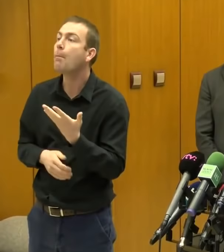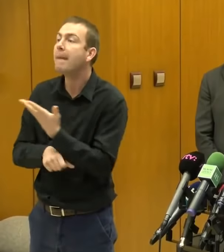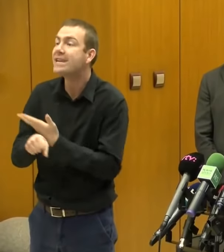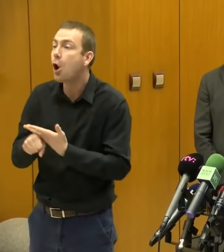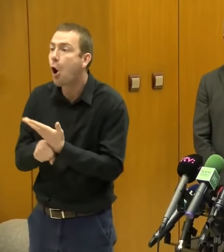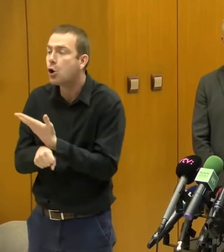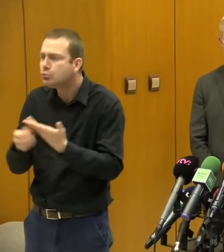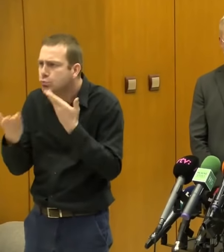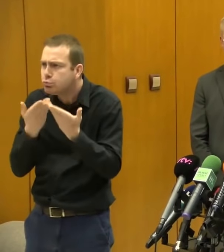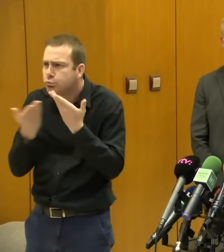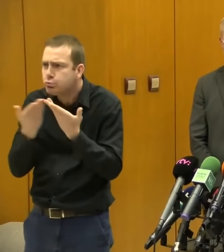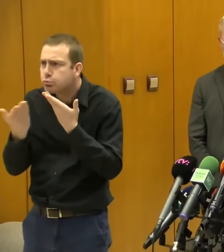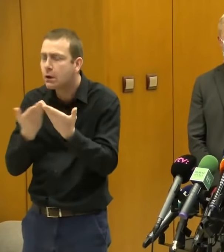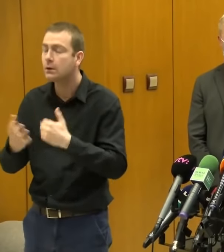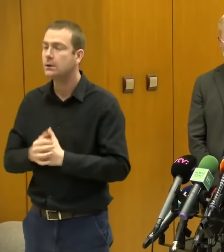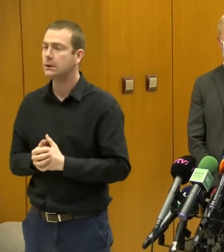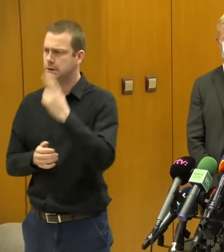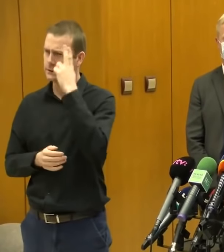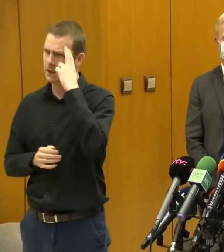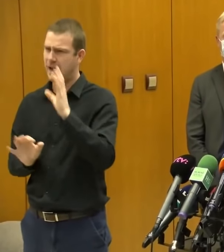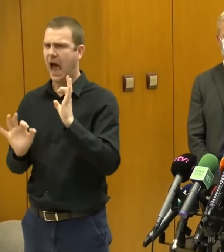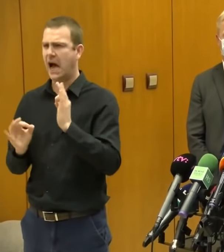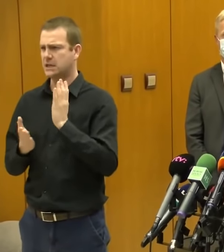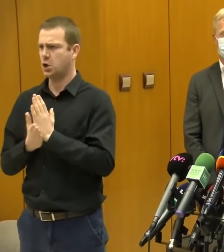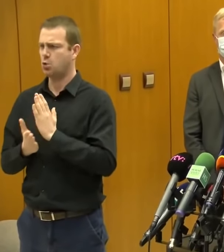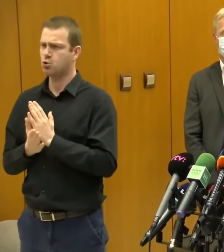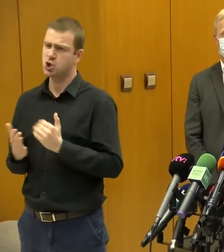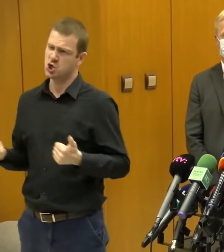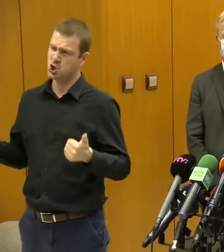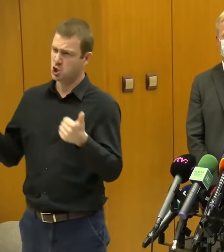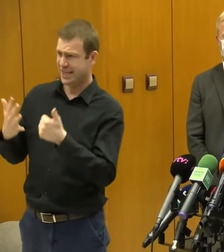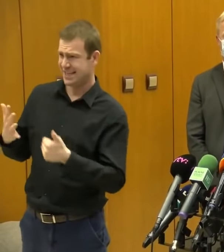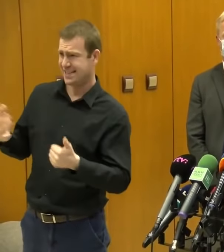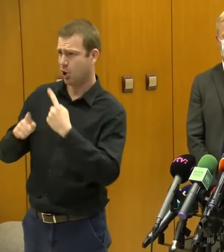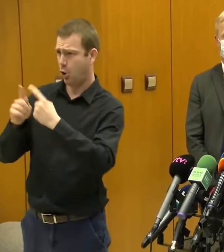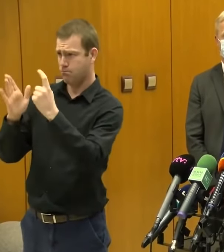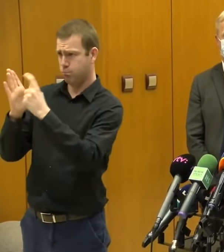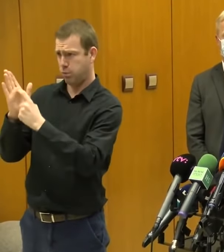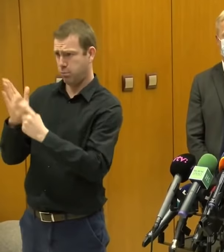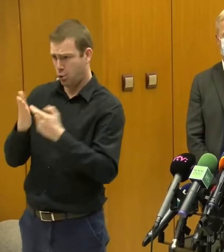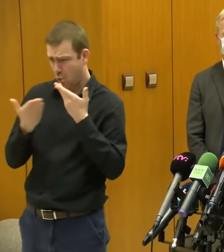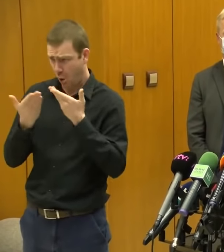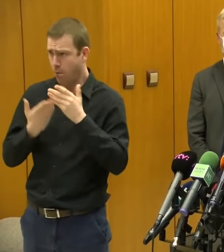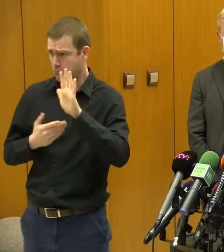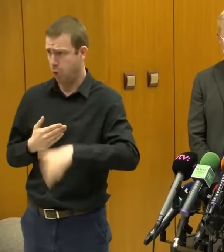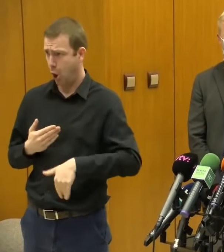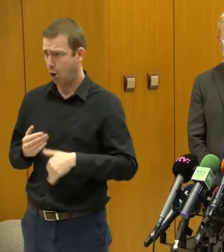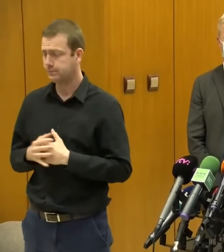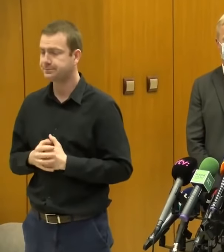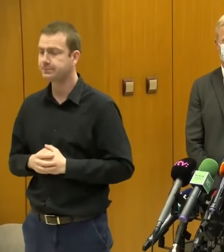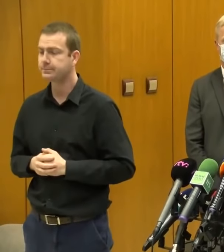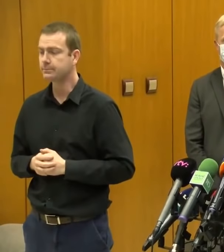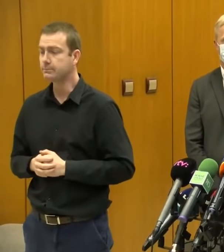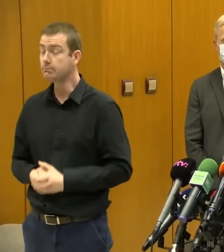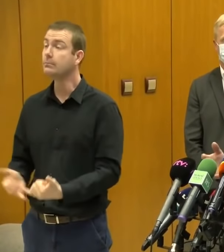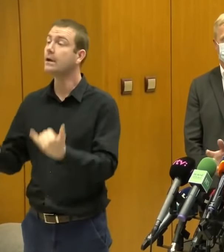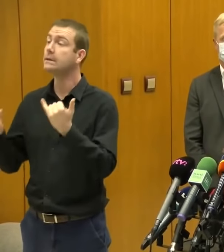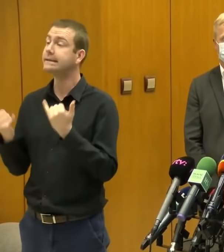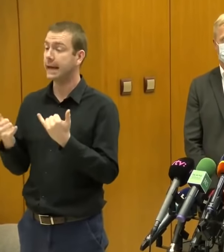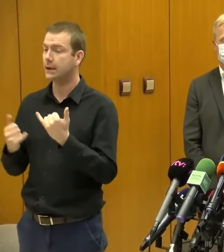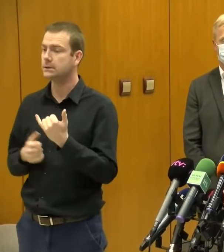Prišlo, priebežne sme prerokovali asi 60, odhadujem, konkrétnych návrhov a riešení. A teraz